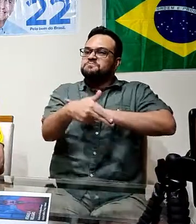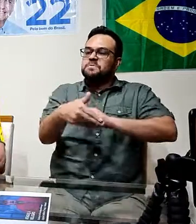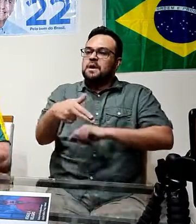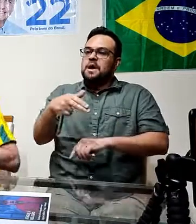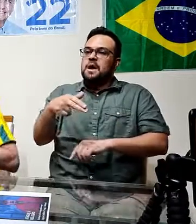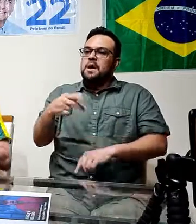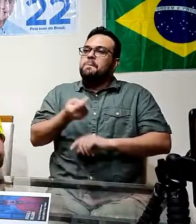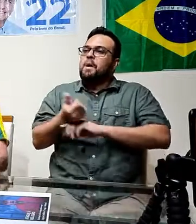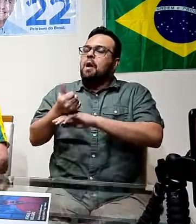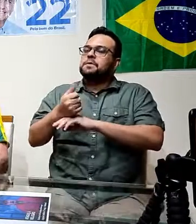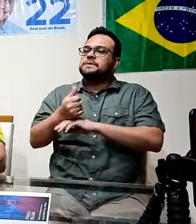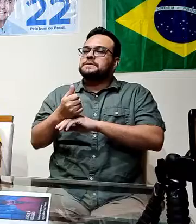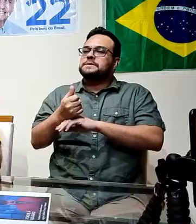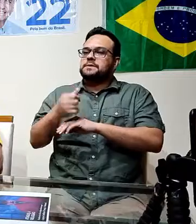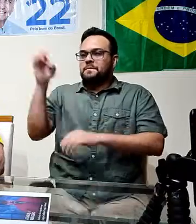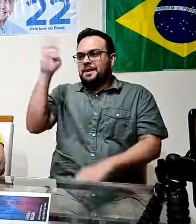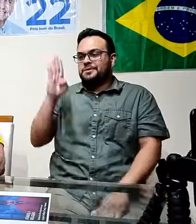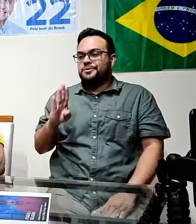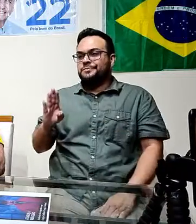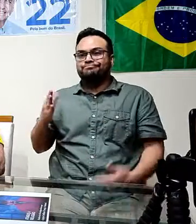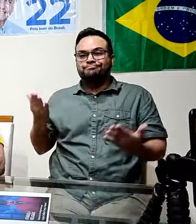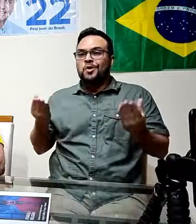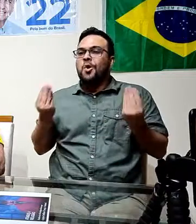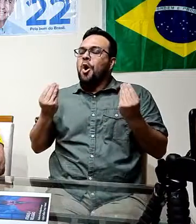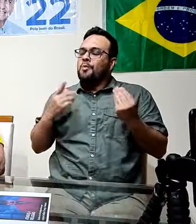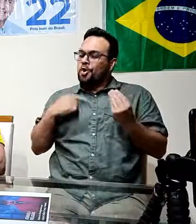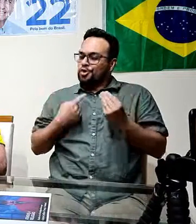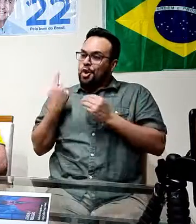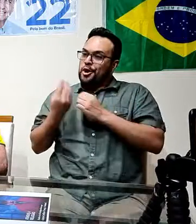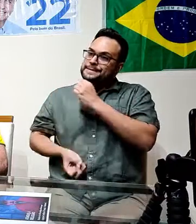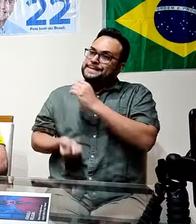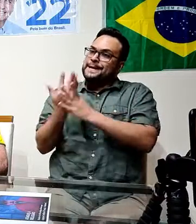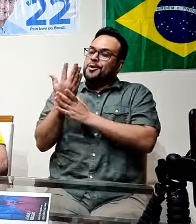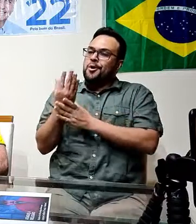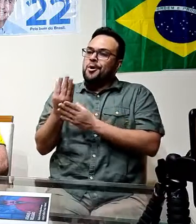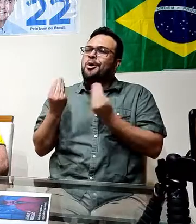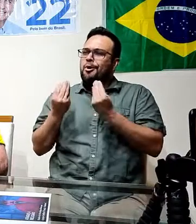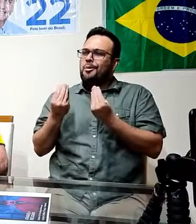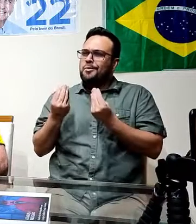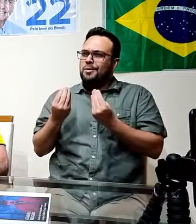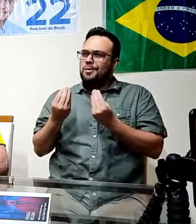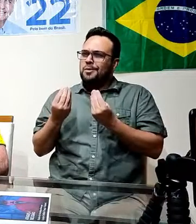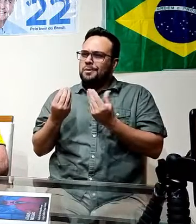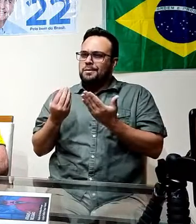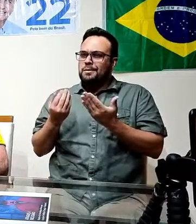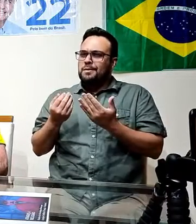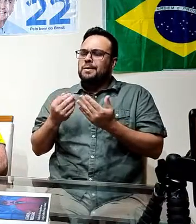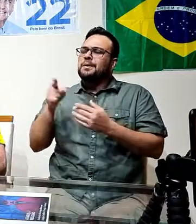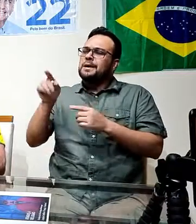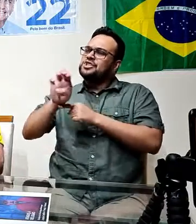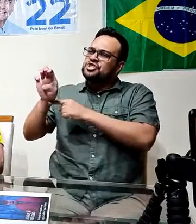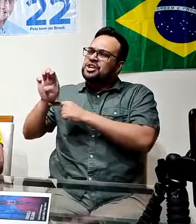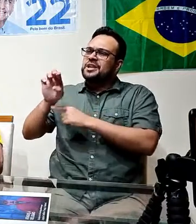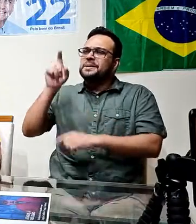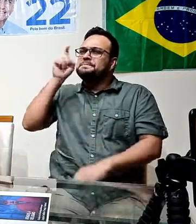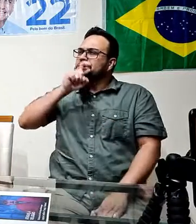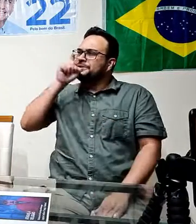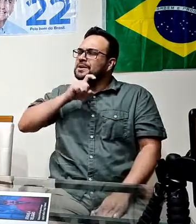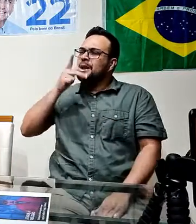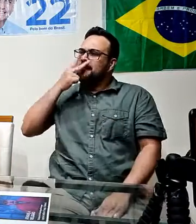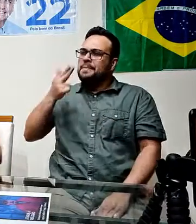Brasil. Nós que criamos, como é que nós vamos acabar? É só, sem mentira, a esquerda não sobrevive no